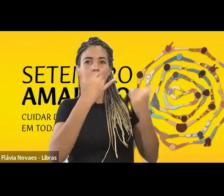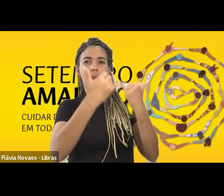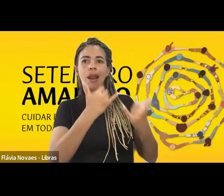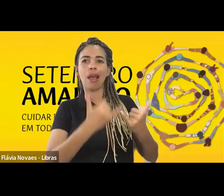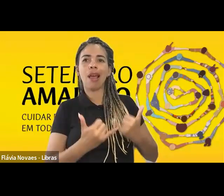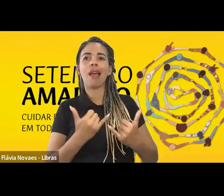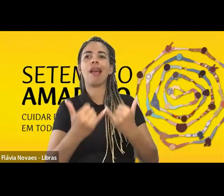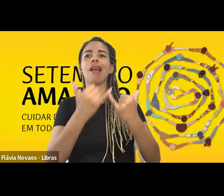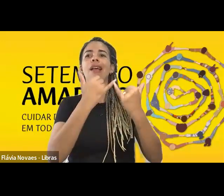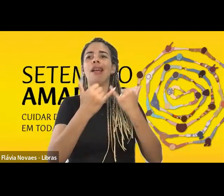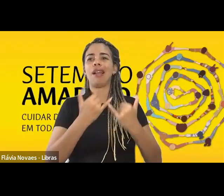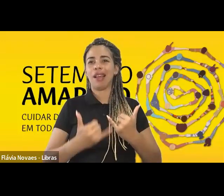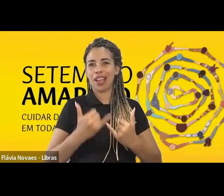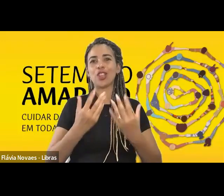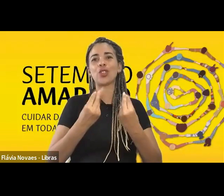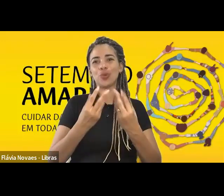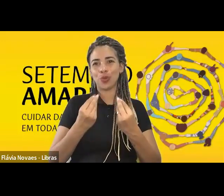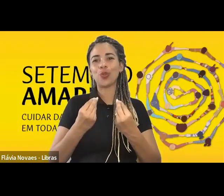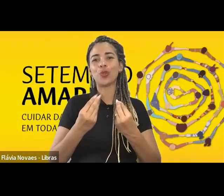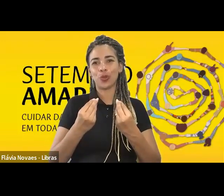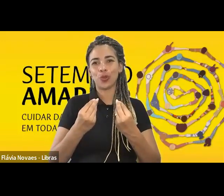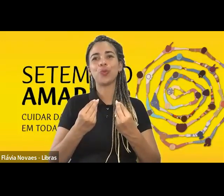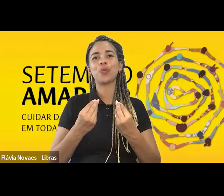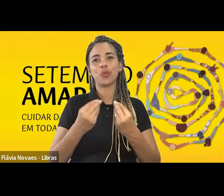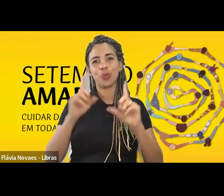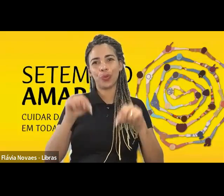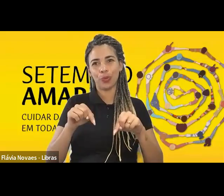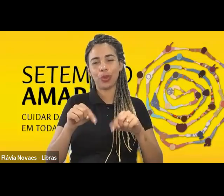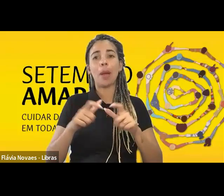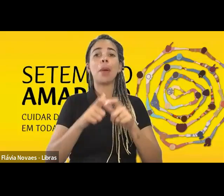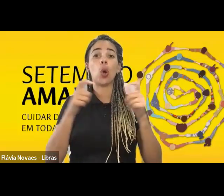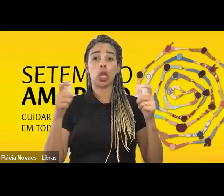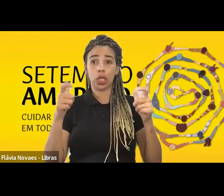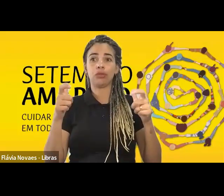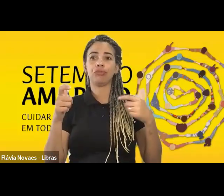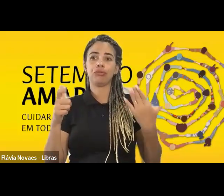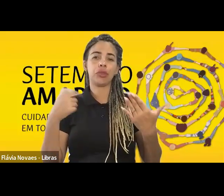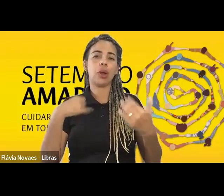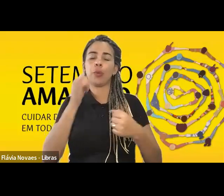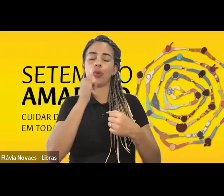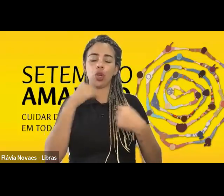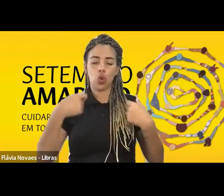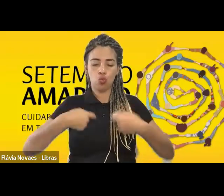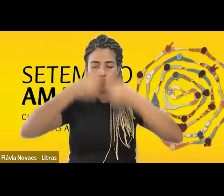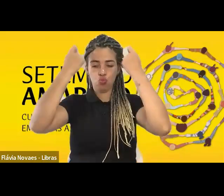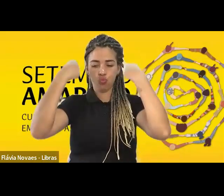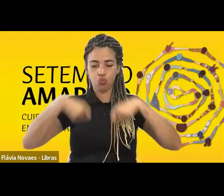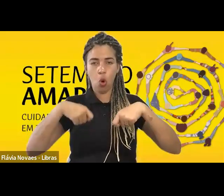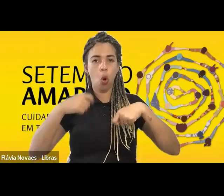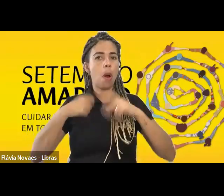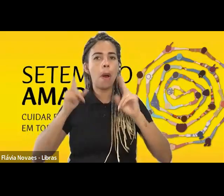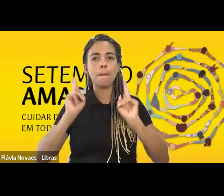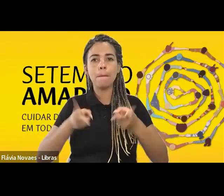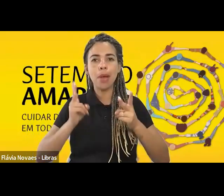né, da mesma estética na maioria deles. Então, eles vestem as mesmas bermudas, eles vestem as